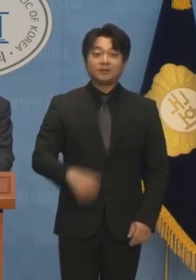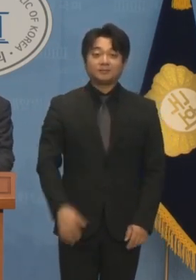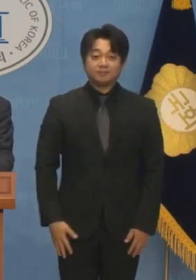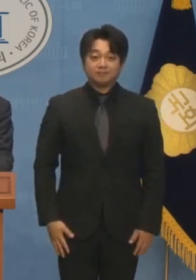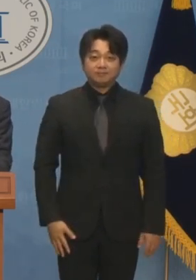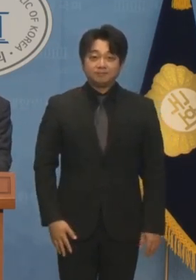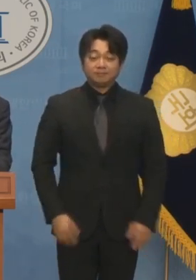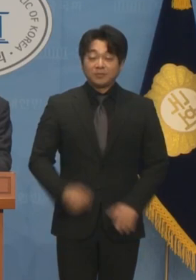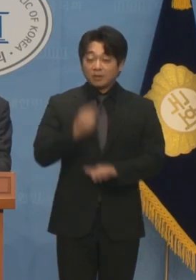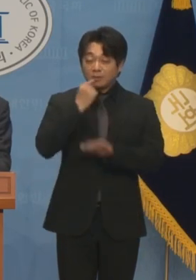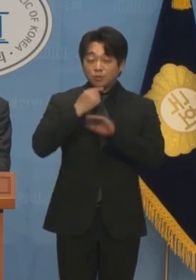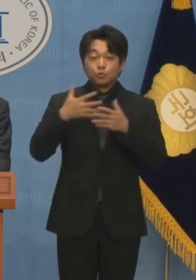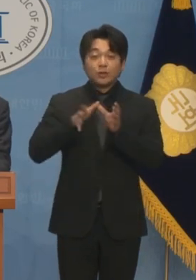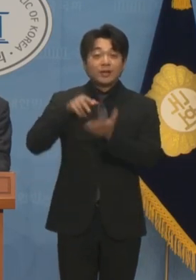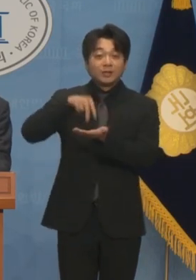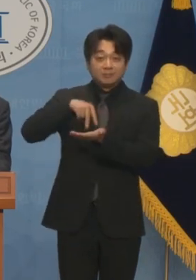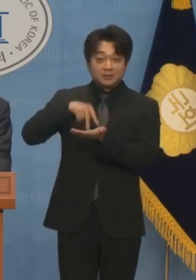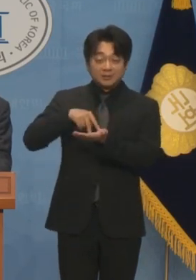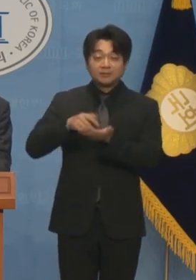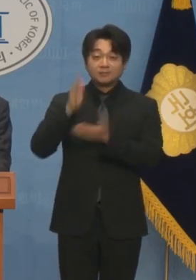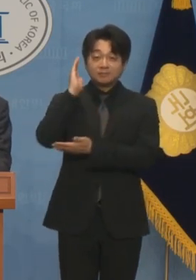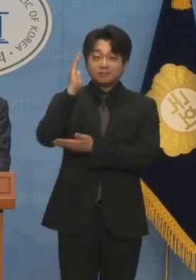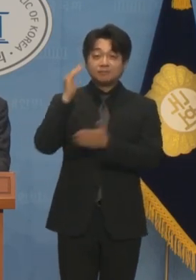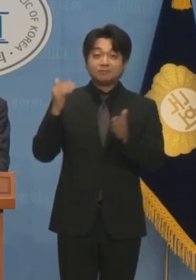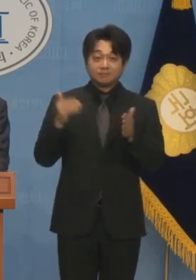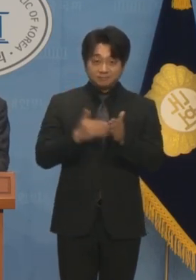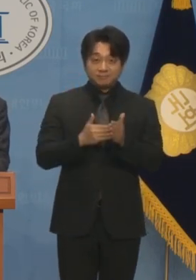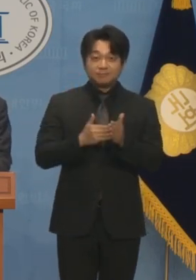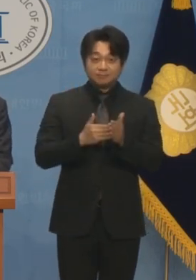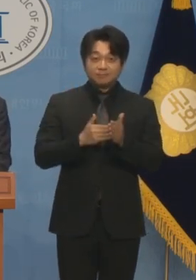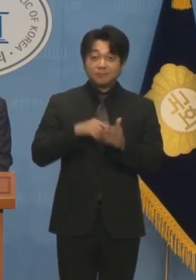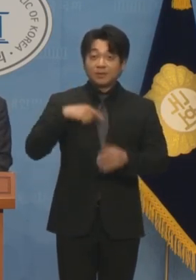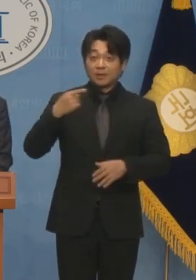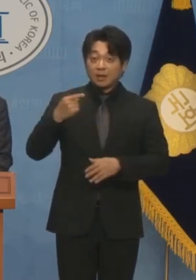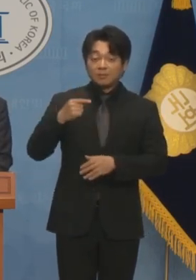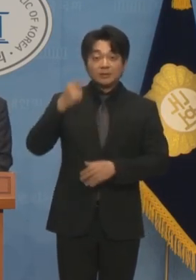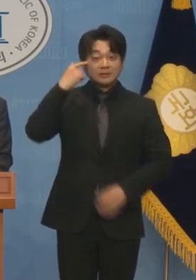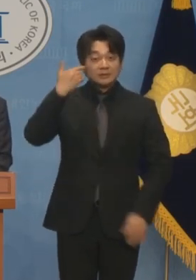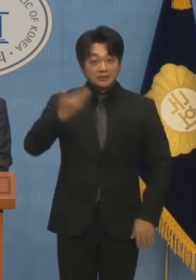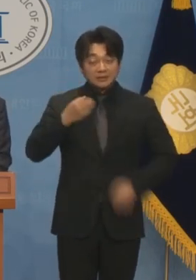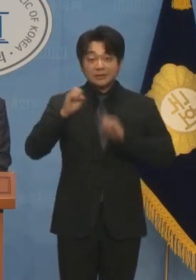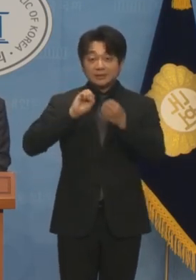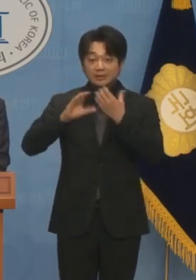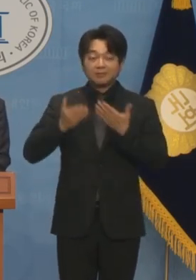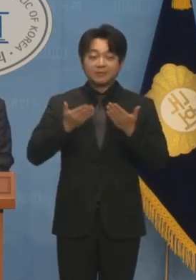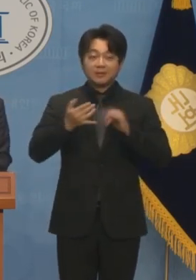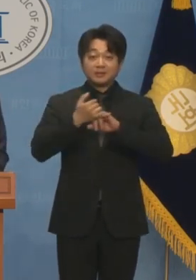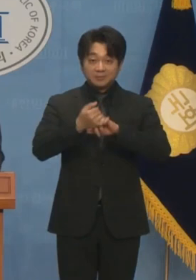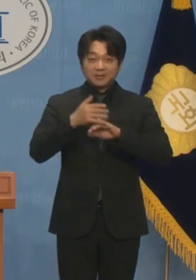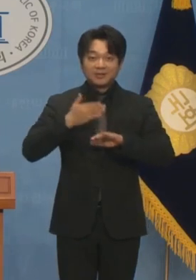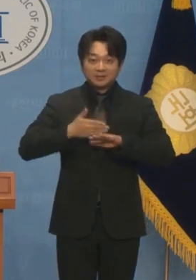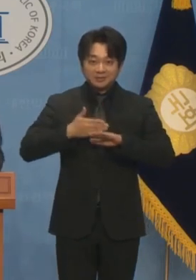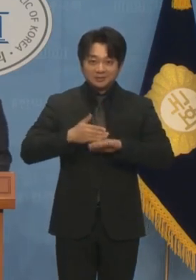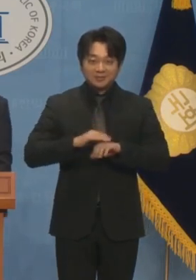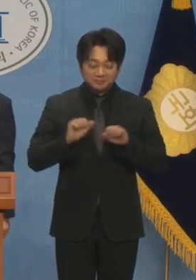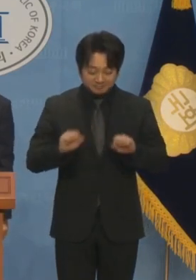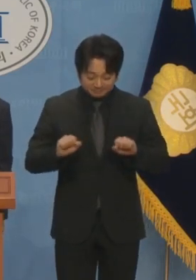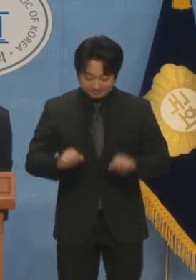이상으로 더불어민주당 입장을 발표드리고요. 제가 밖에서 질의응답을 갖도록 하겠습니다.